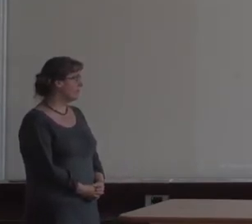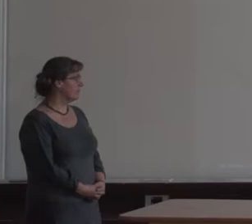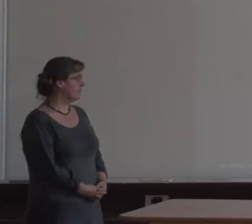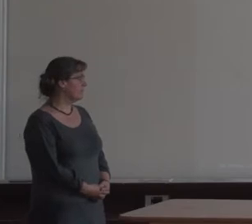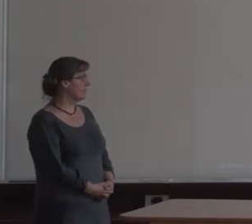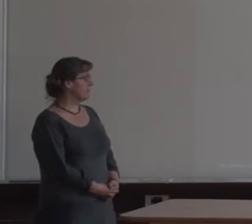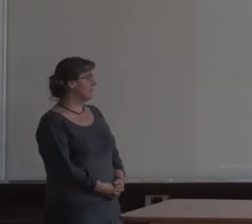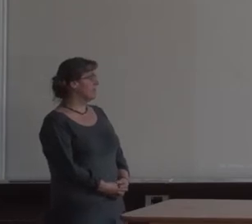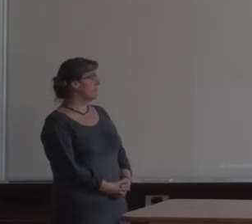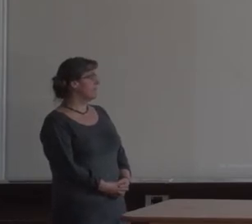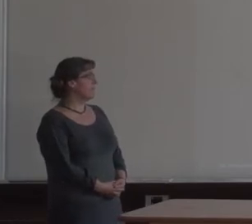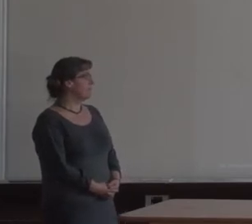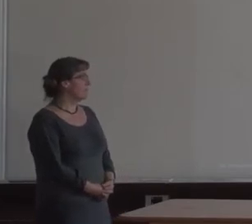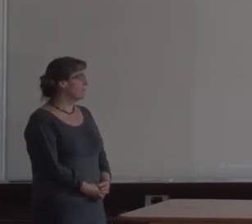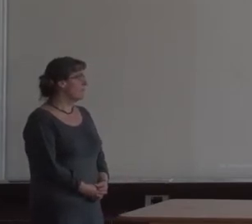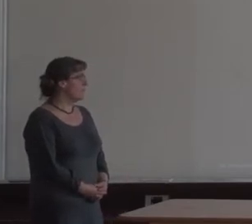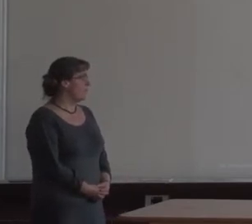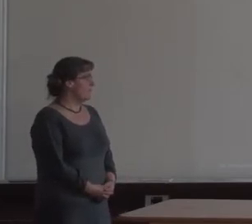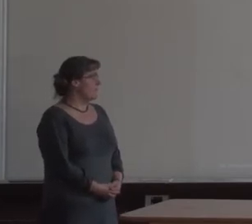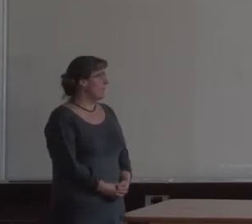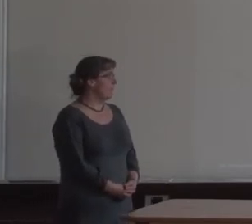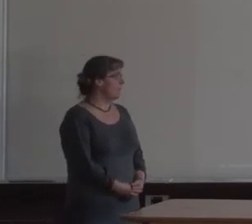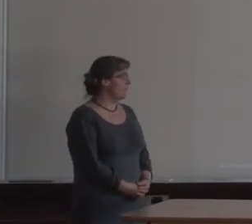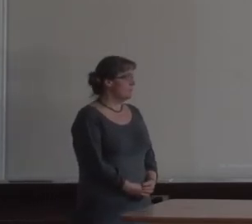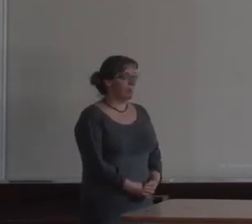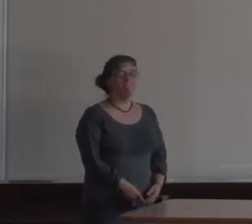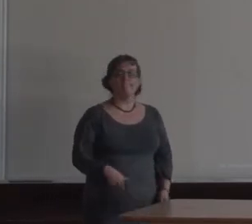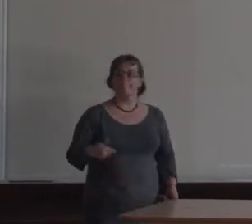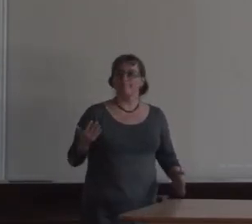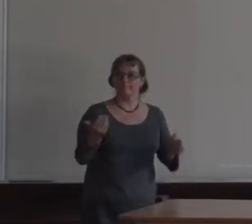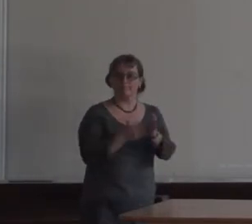Maintenant, je dois tester un petit peu plus loin mon code.